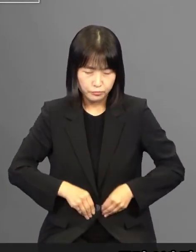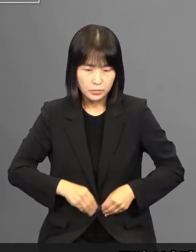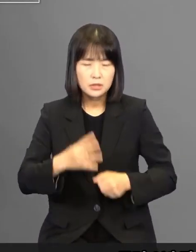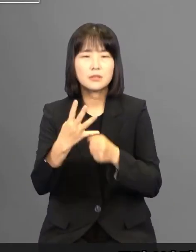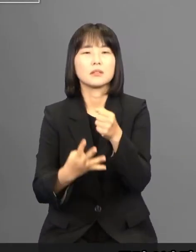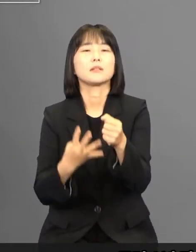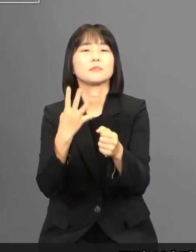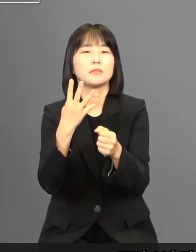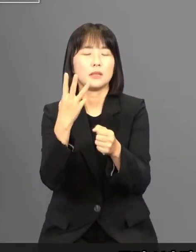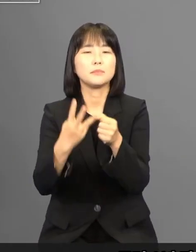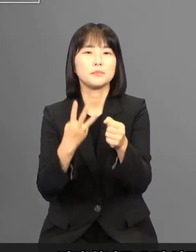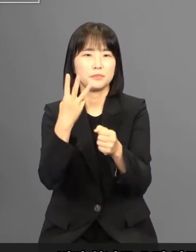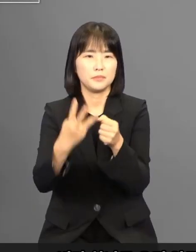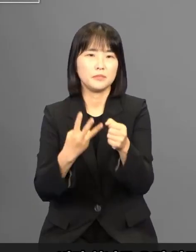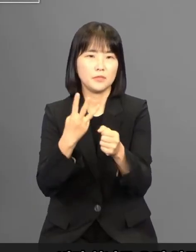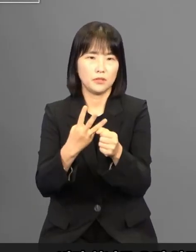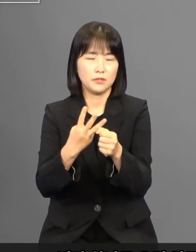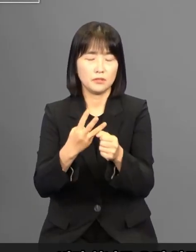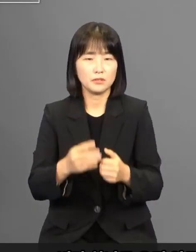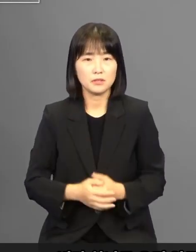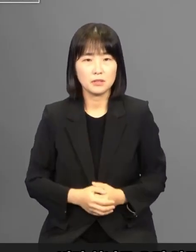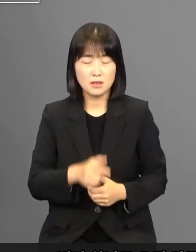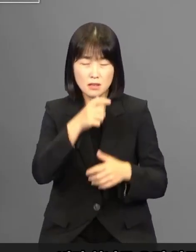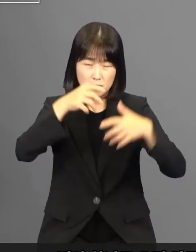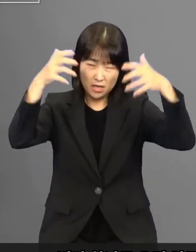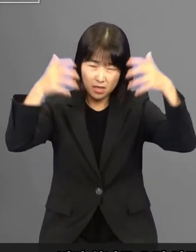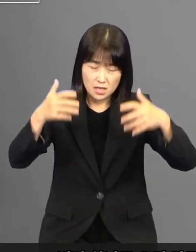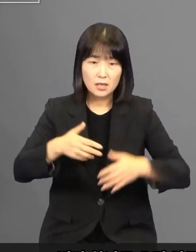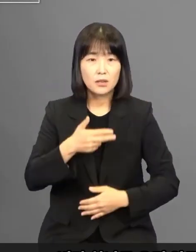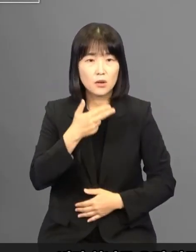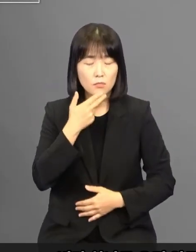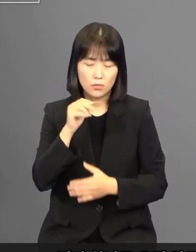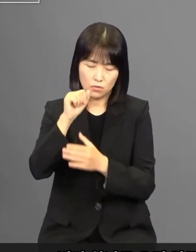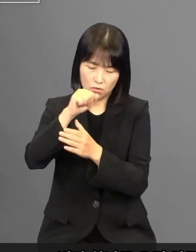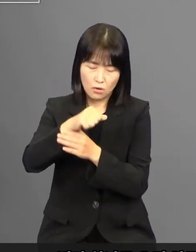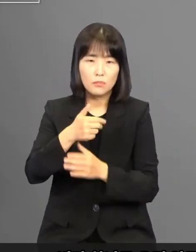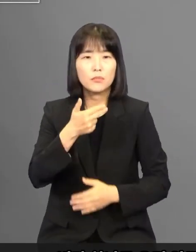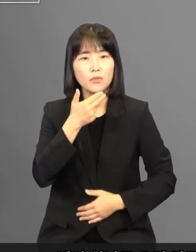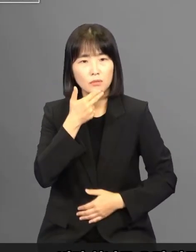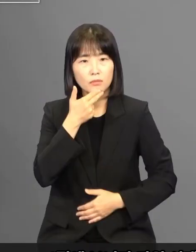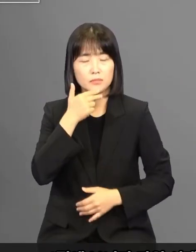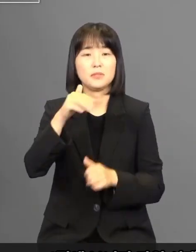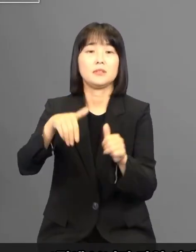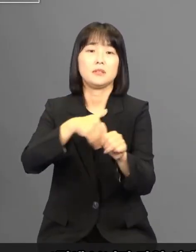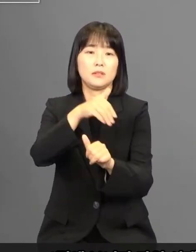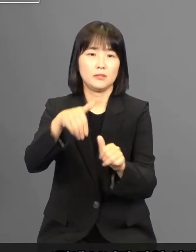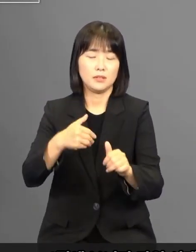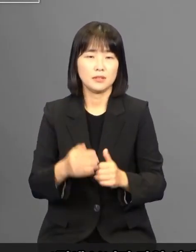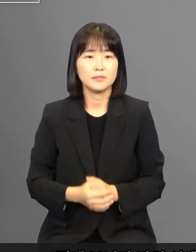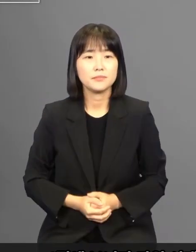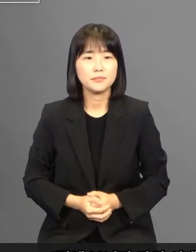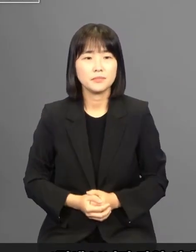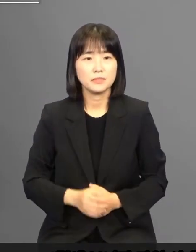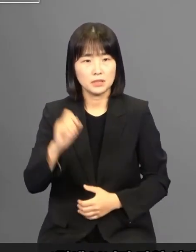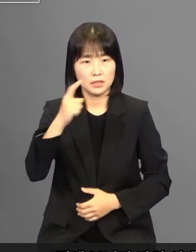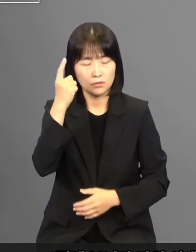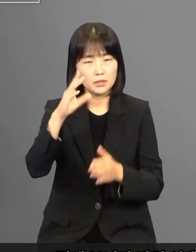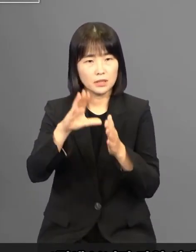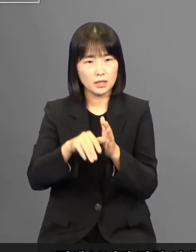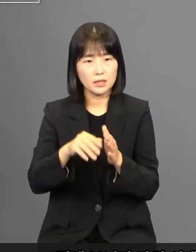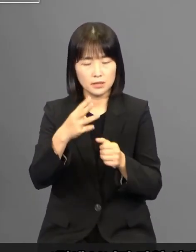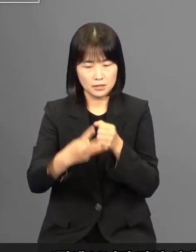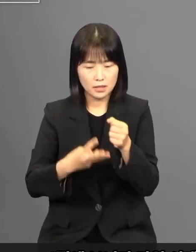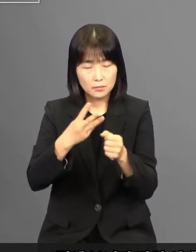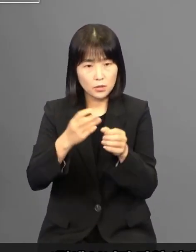흉년이 지속된 겁니다. 비가 하나도 오지 않고 열매를 맺을 수가 없는 것이죠. 그래서 1절 보니까 다윗 시대에 새해